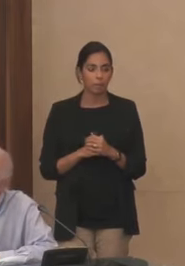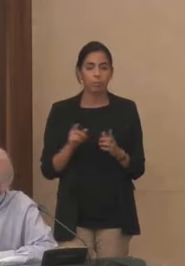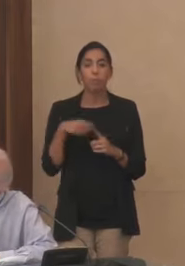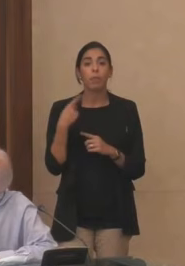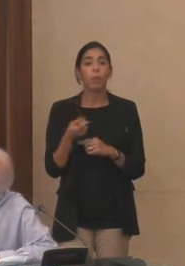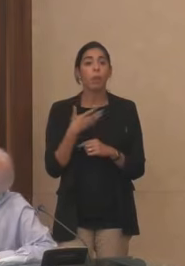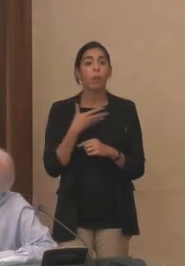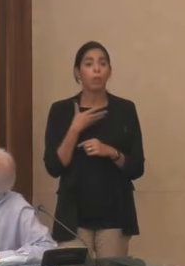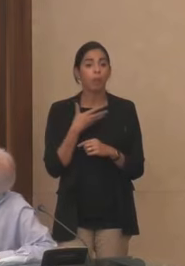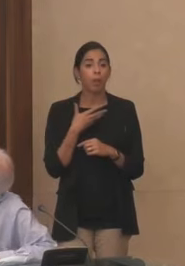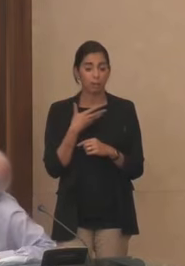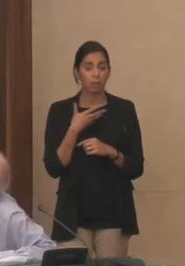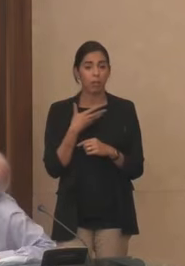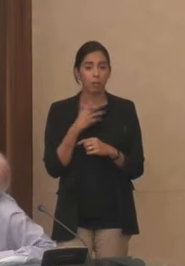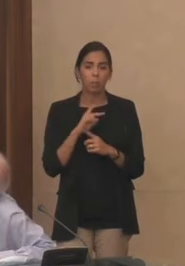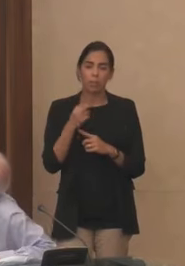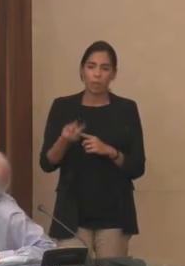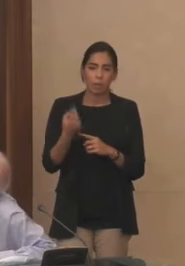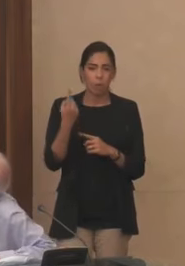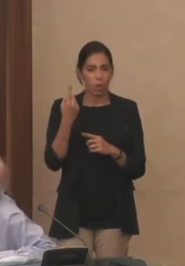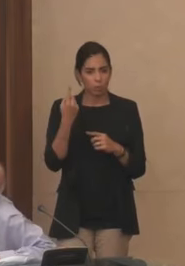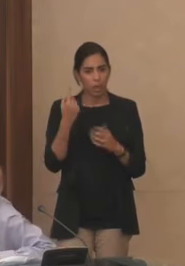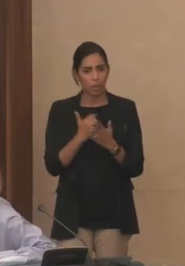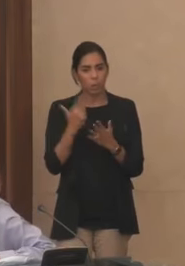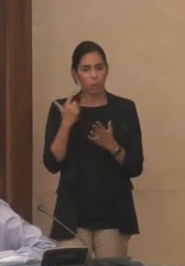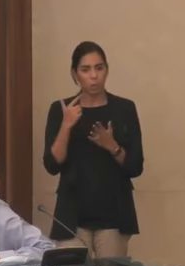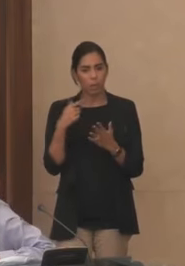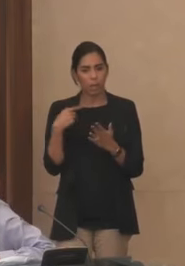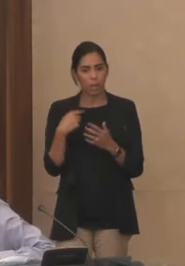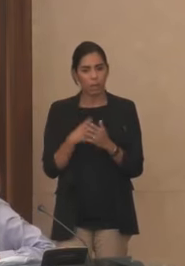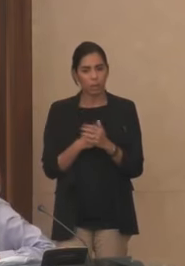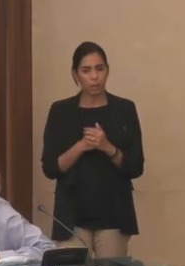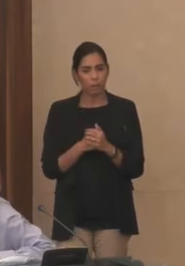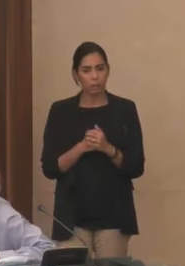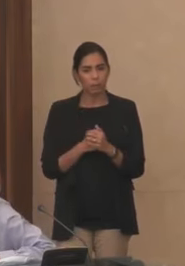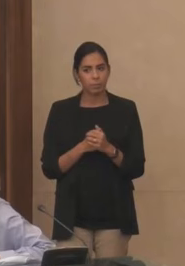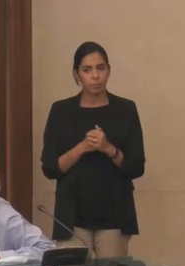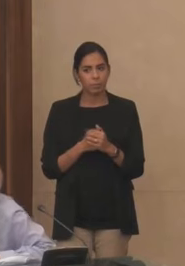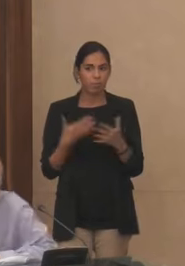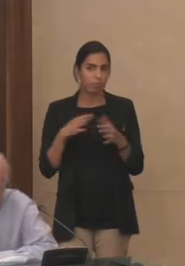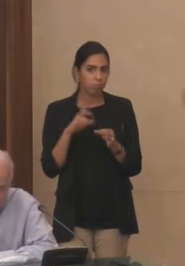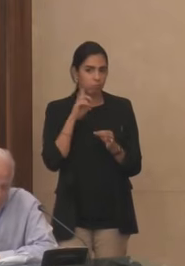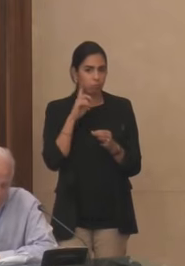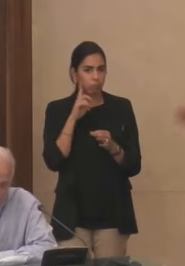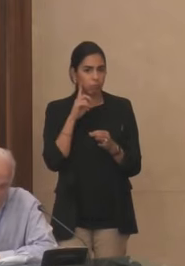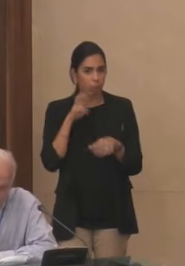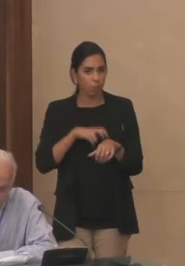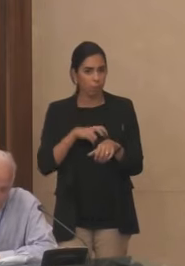seconda cosa molto importante per il medico. Quello che